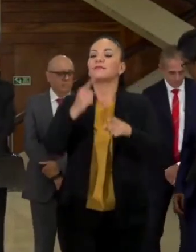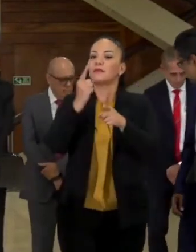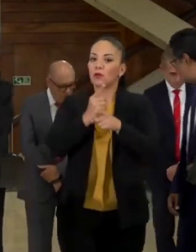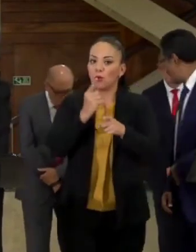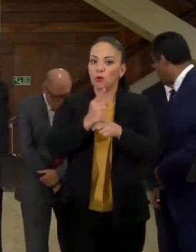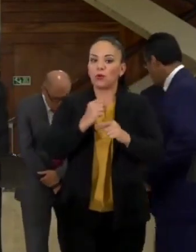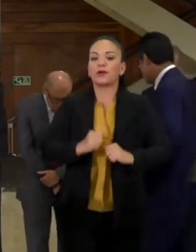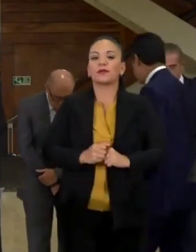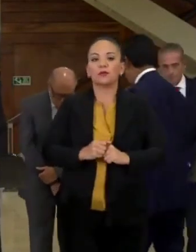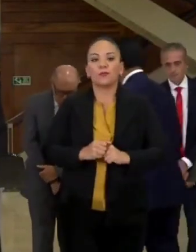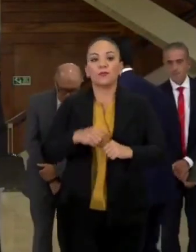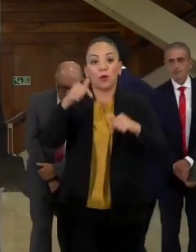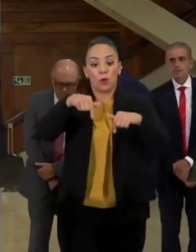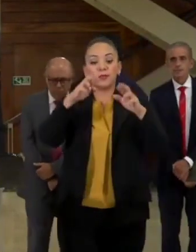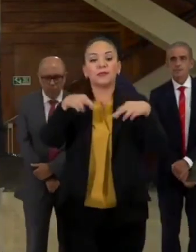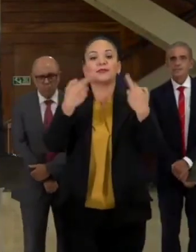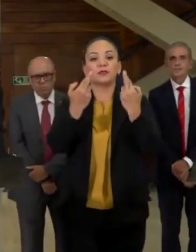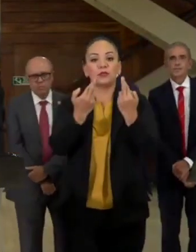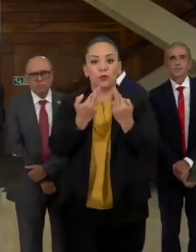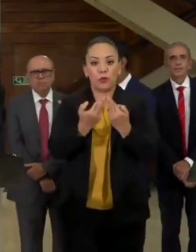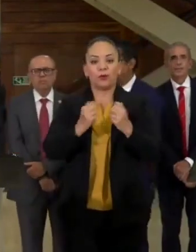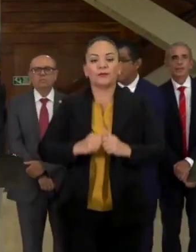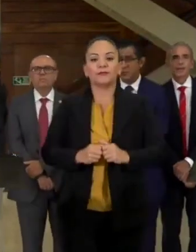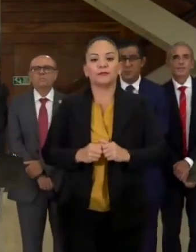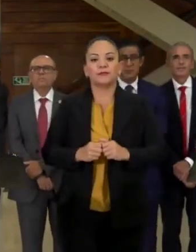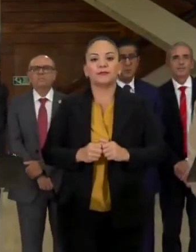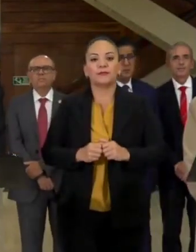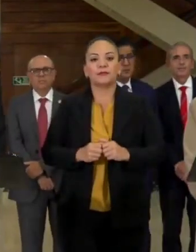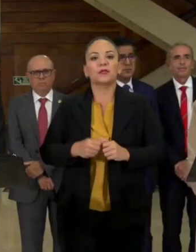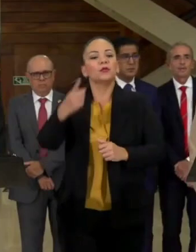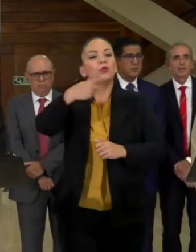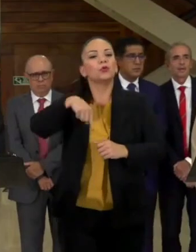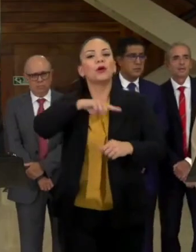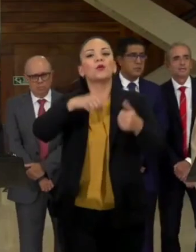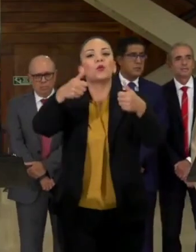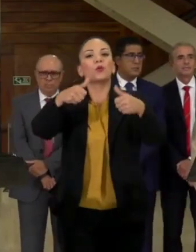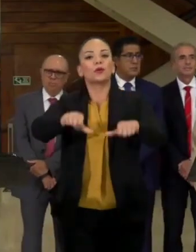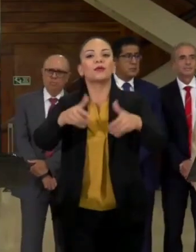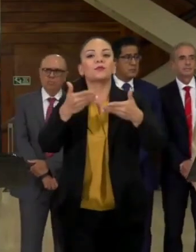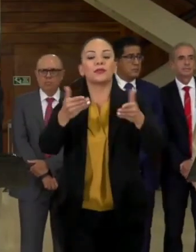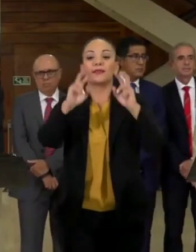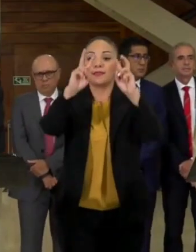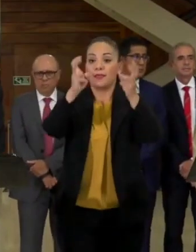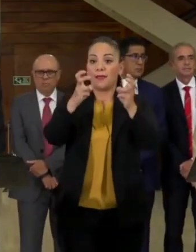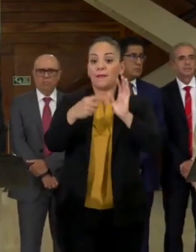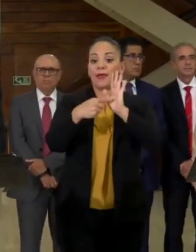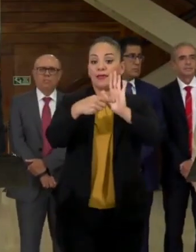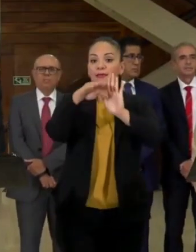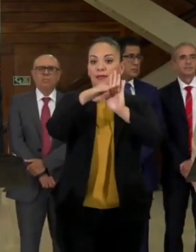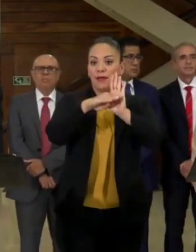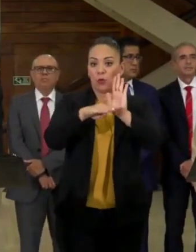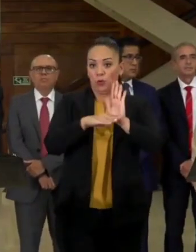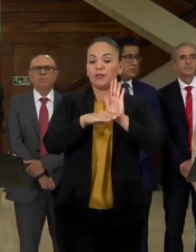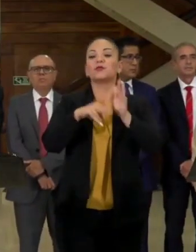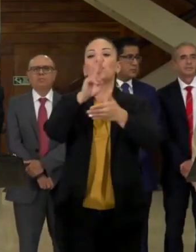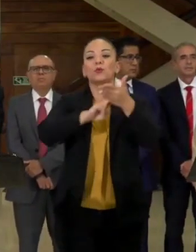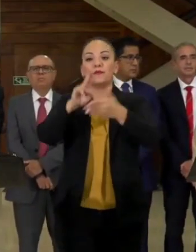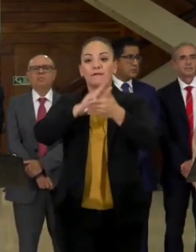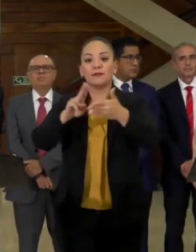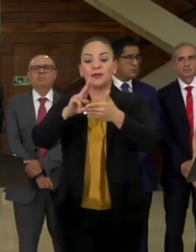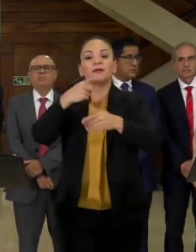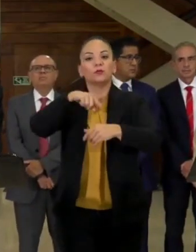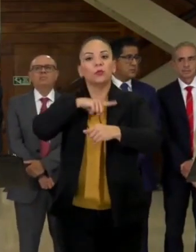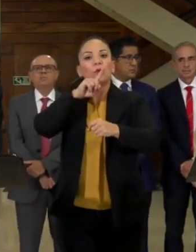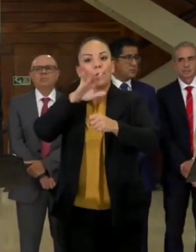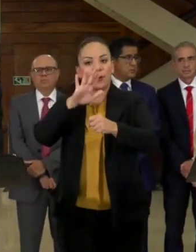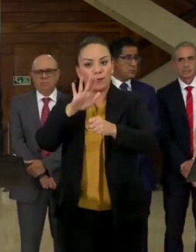Efectivamente, en esta sesión, primero que todo, acordamos que el tema de los indicadores, que las universidades nos